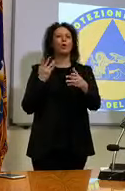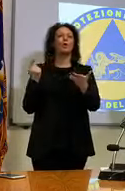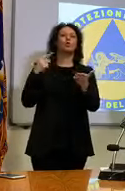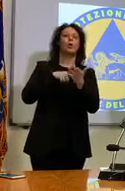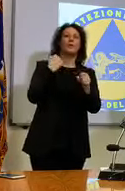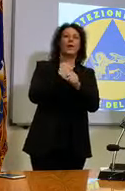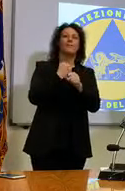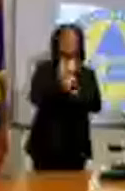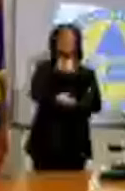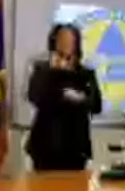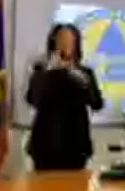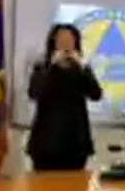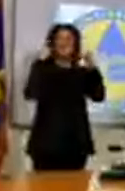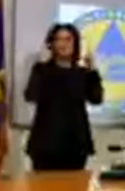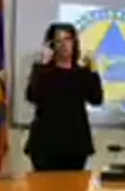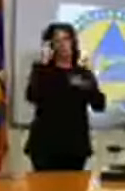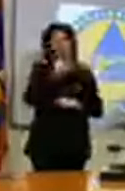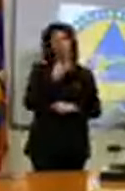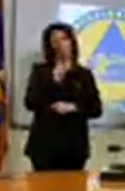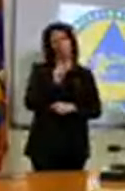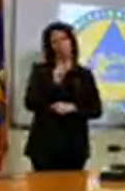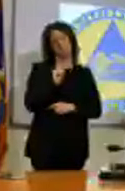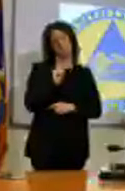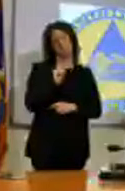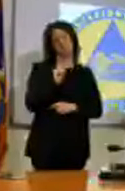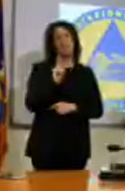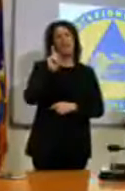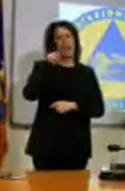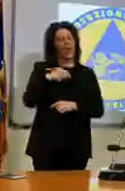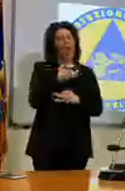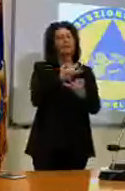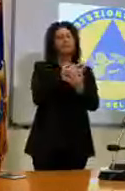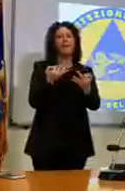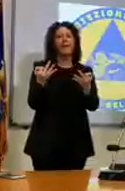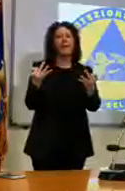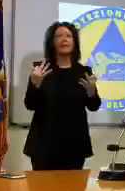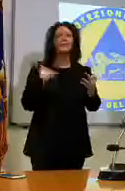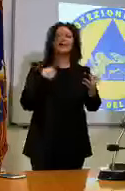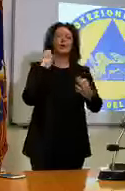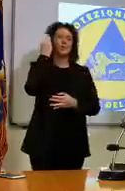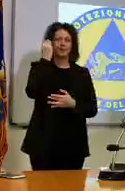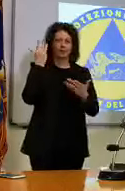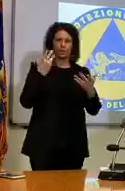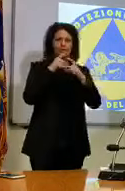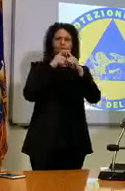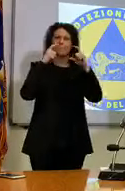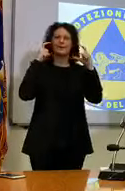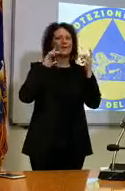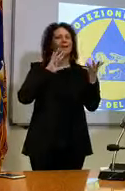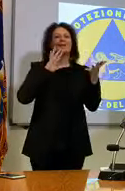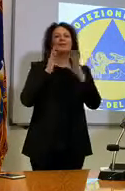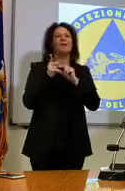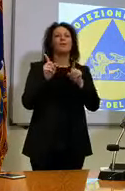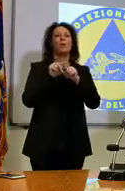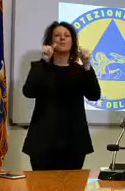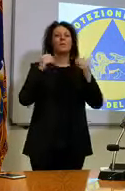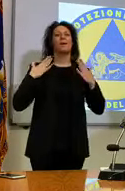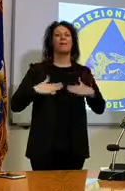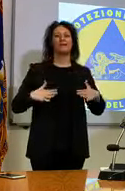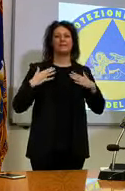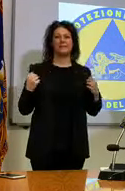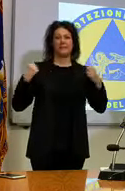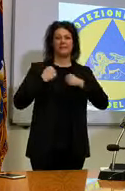dicono che tutto va bene, io penso che la mascherina diventerà sicuramente una parte del nostro abbigliamento per un periodo,